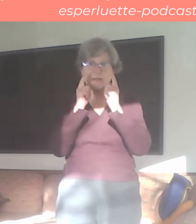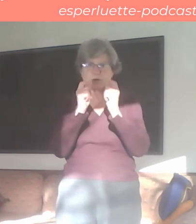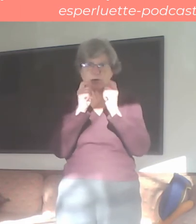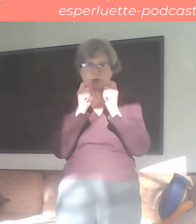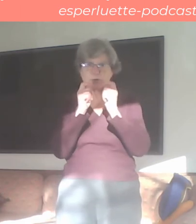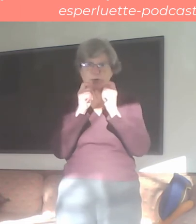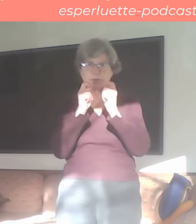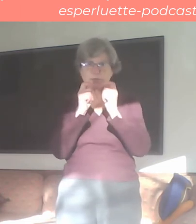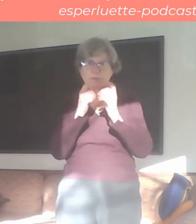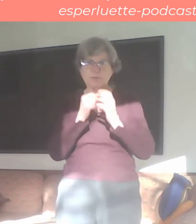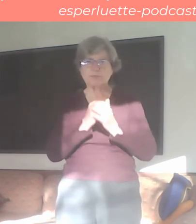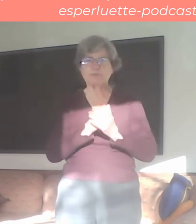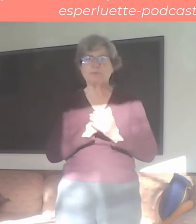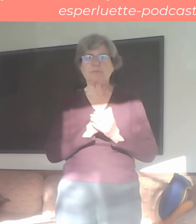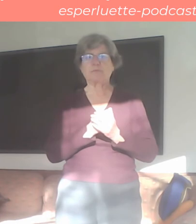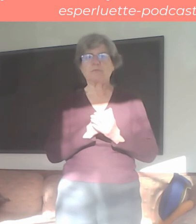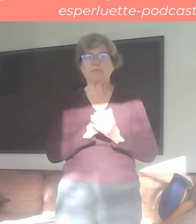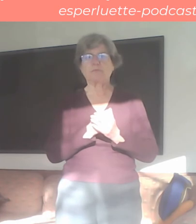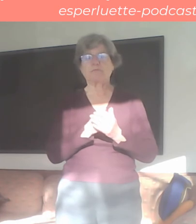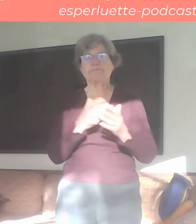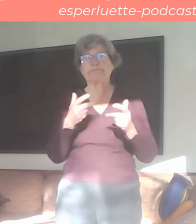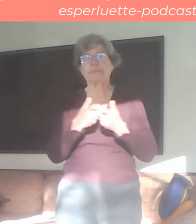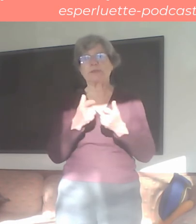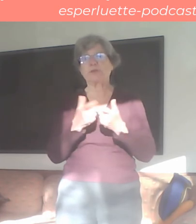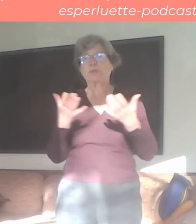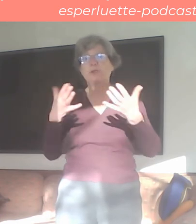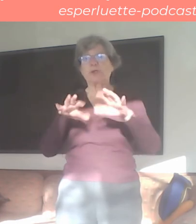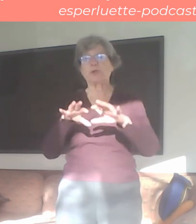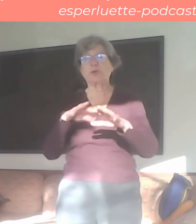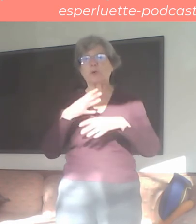une structuration de l'espace qui est très, très différente, qui devient grammaticale.